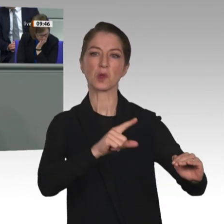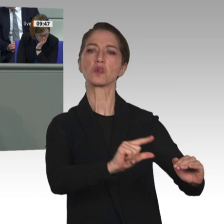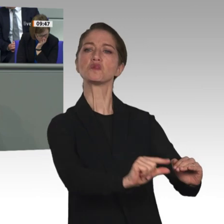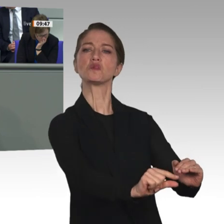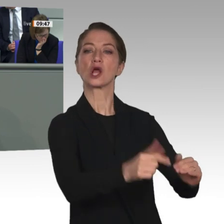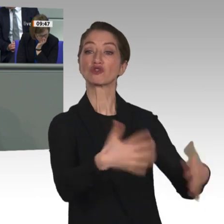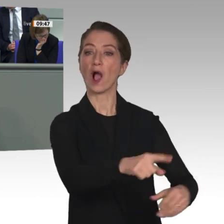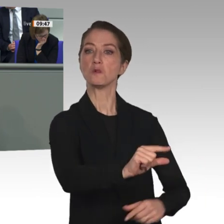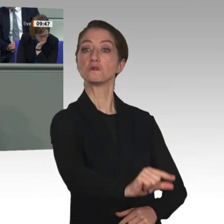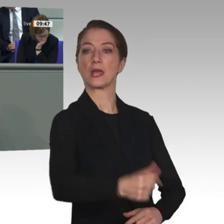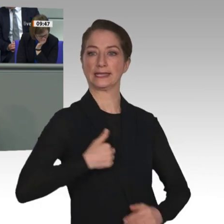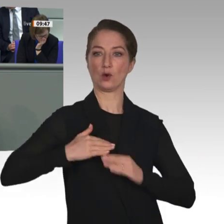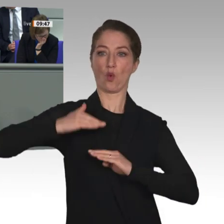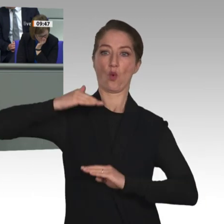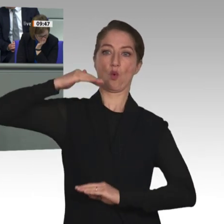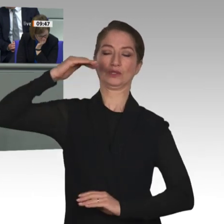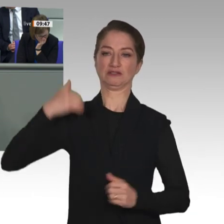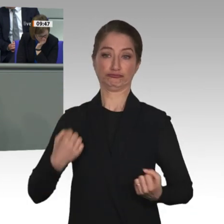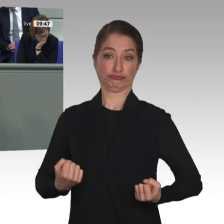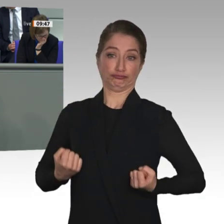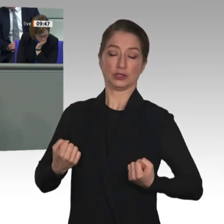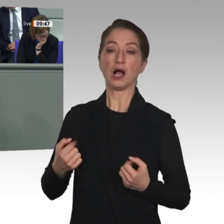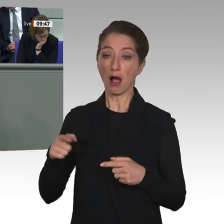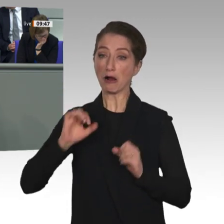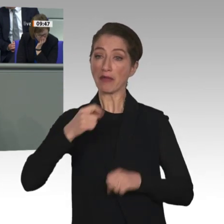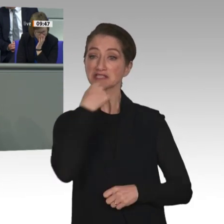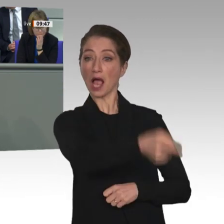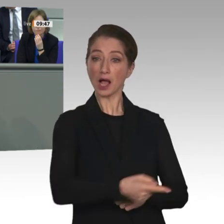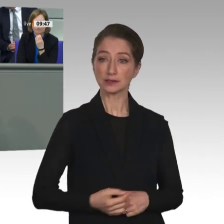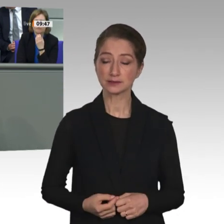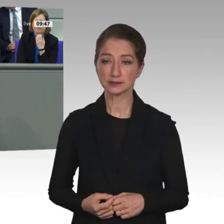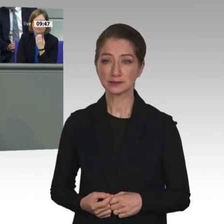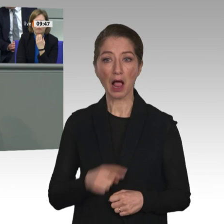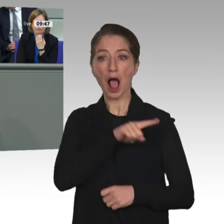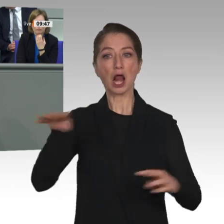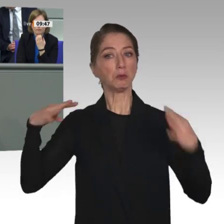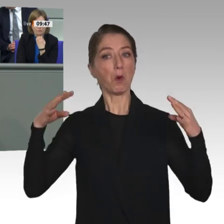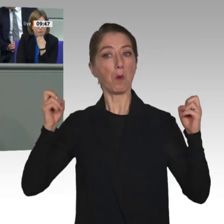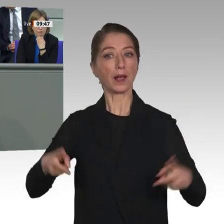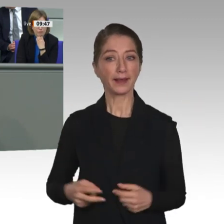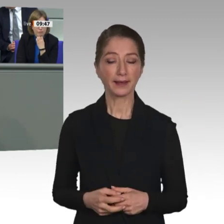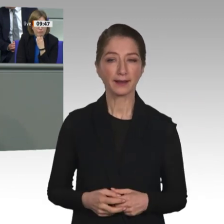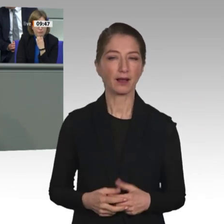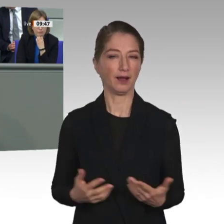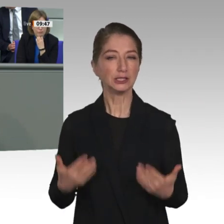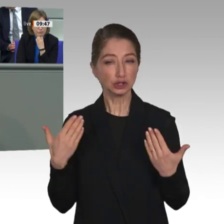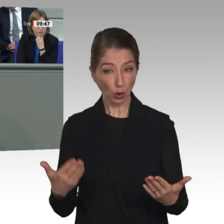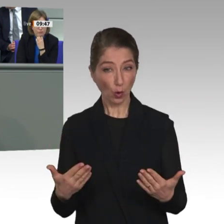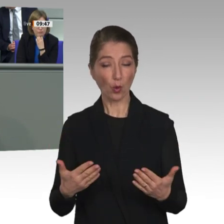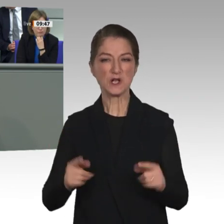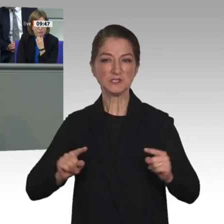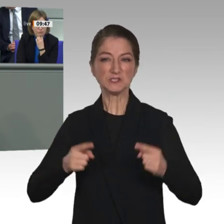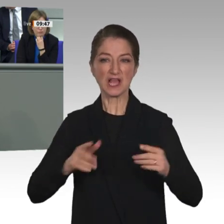Schwächeren sagbar und auch salonfähig geworden ist. Wenn in dieser Situation Faschisten Hass und Hetze verbreiten,